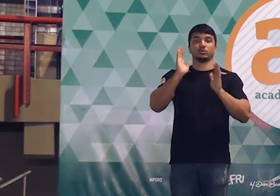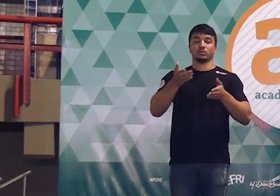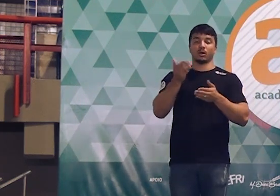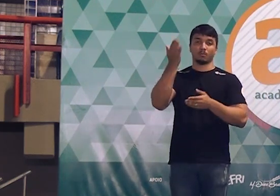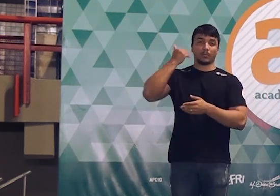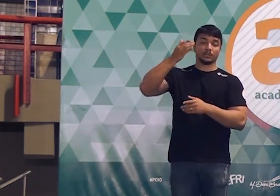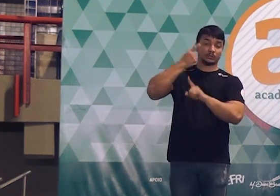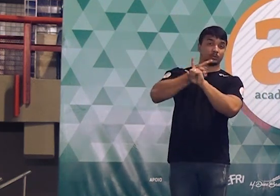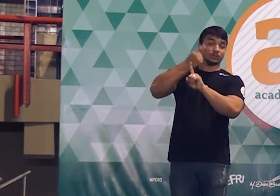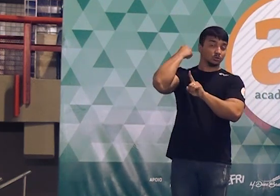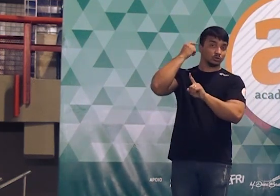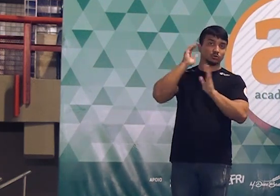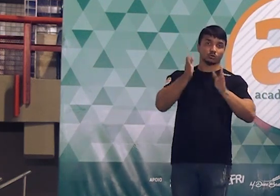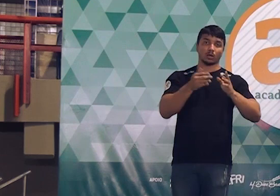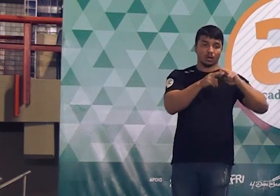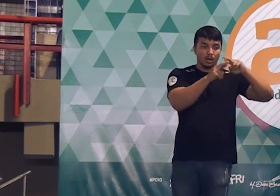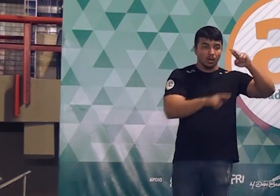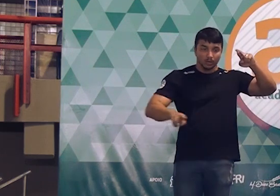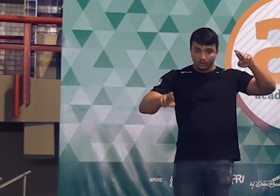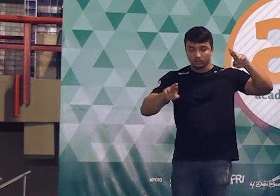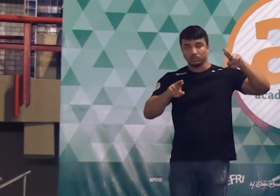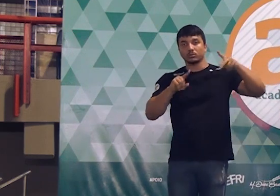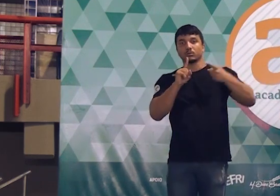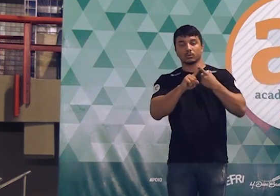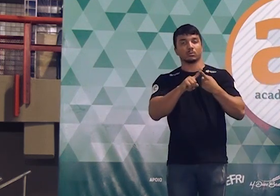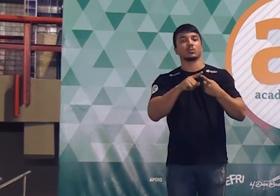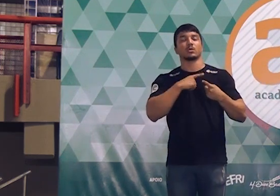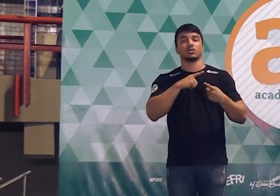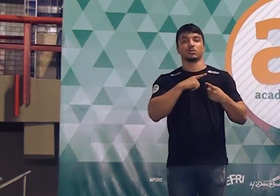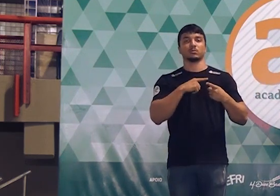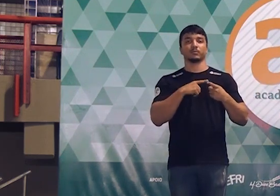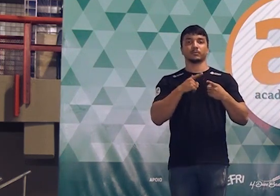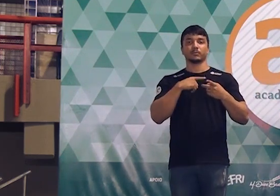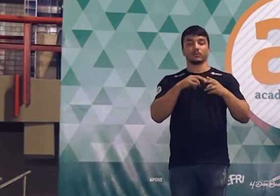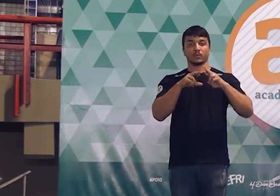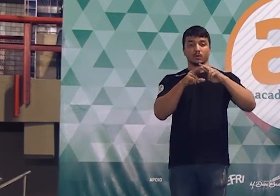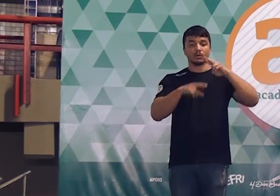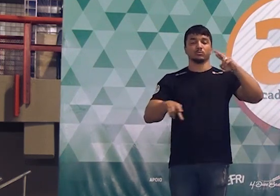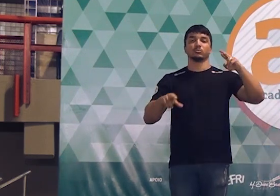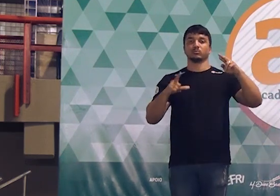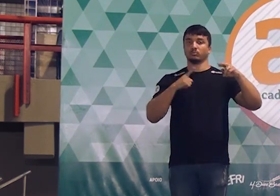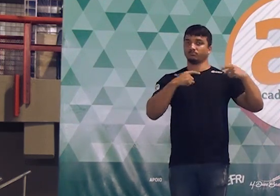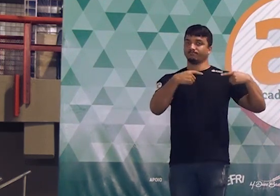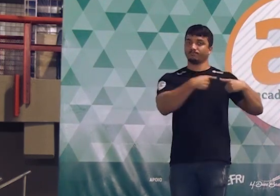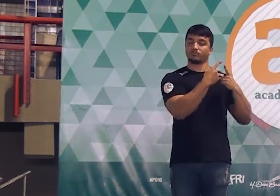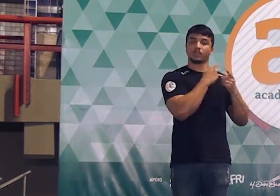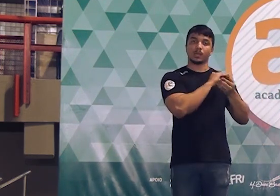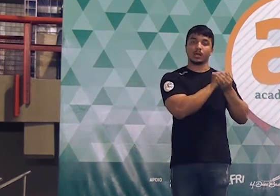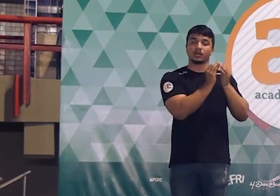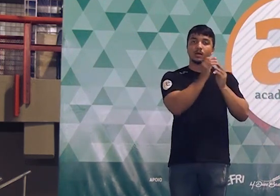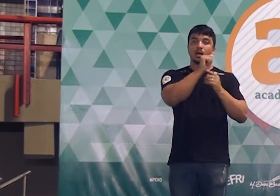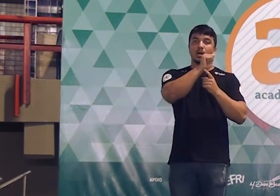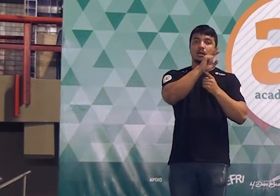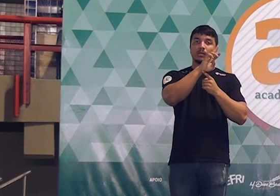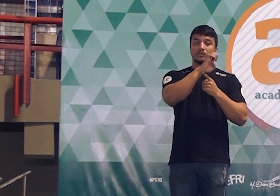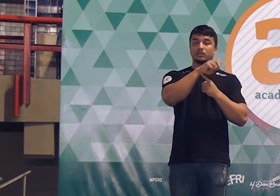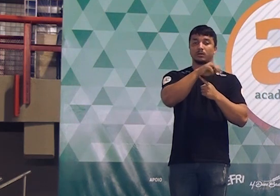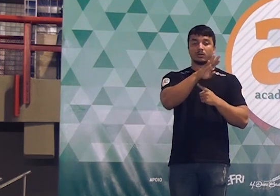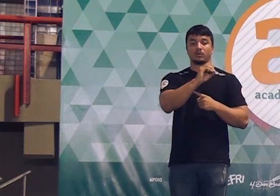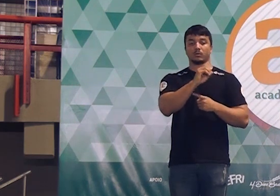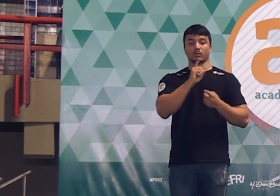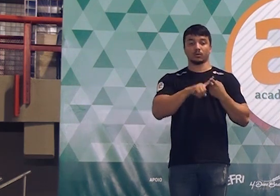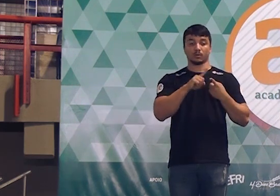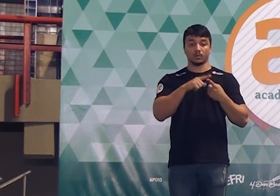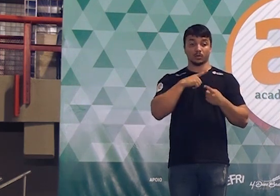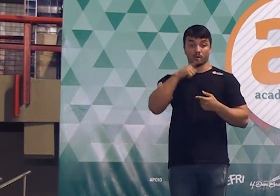na história das religiões propostas? Tem. Você tem esse artesanato. Professor, além desse artesanato aí que a gente